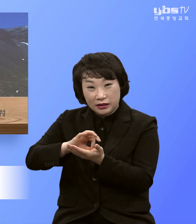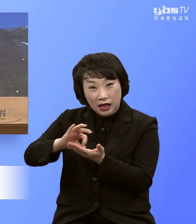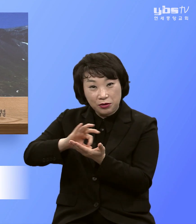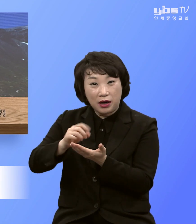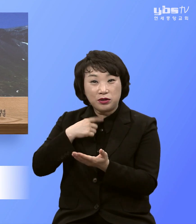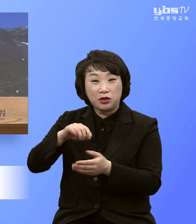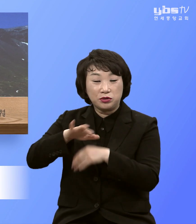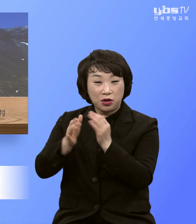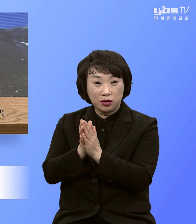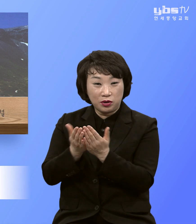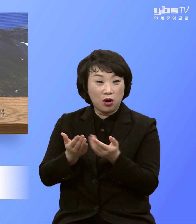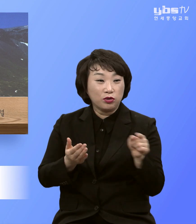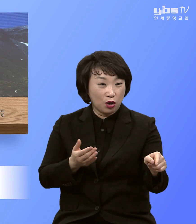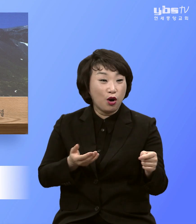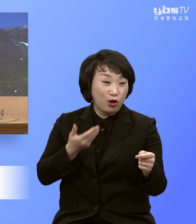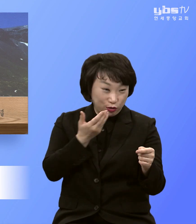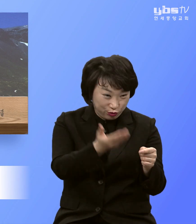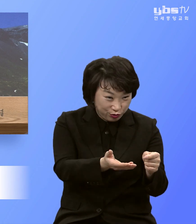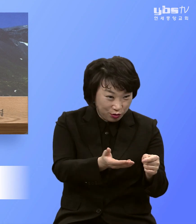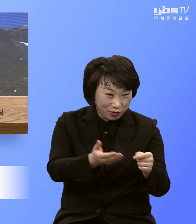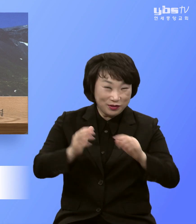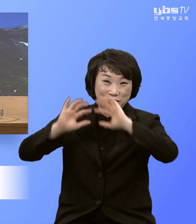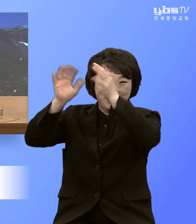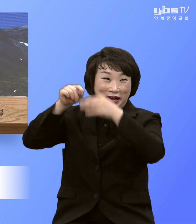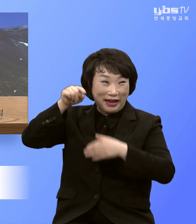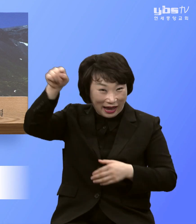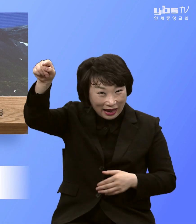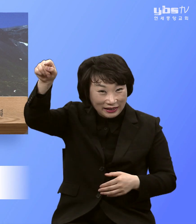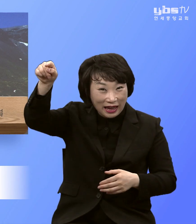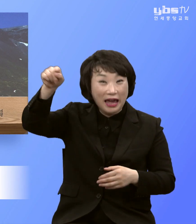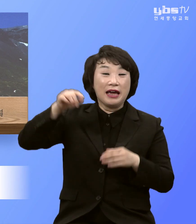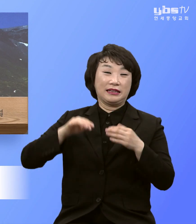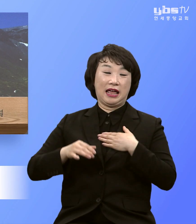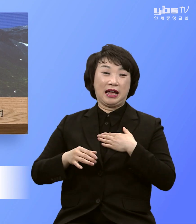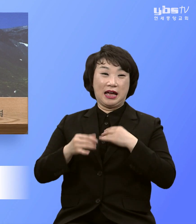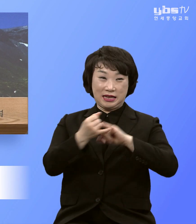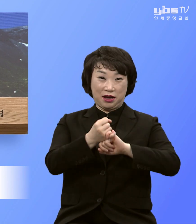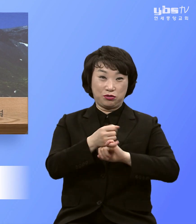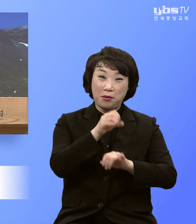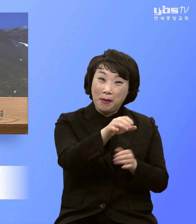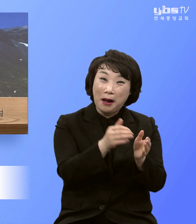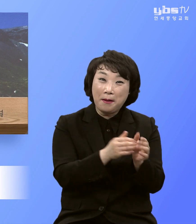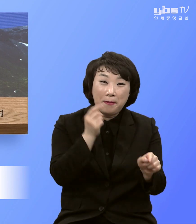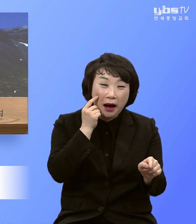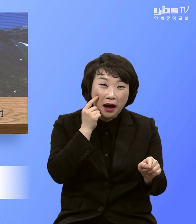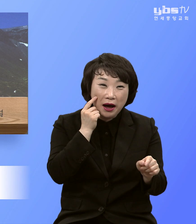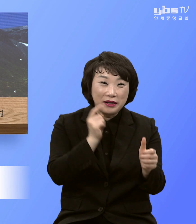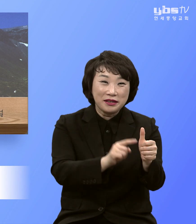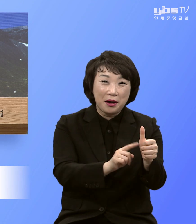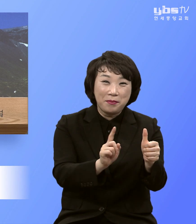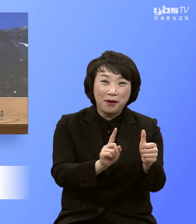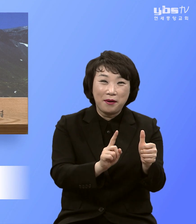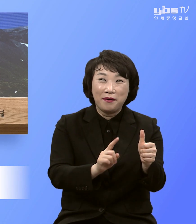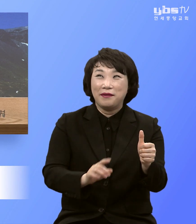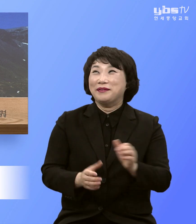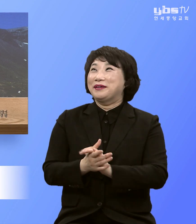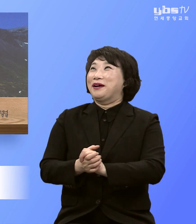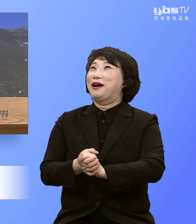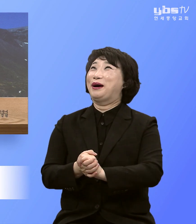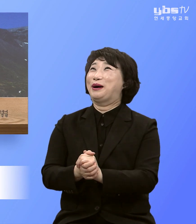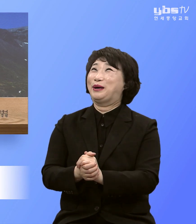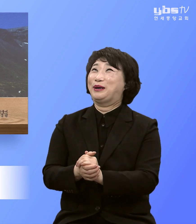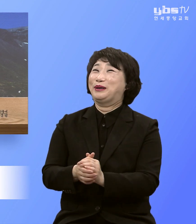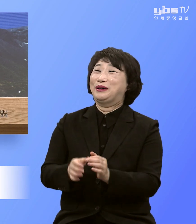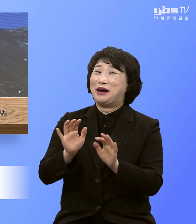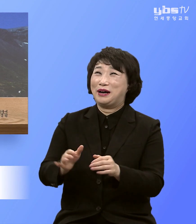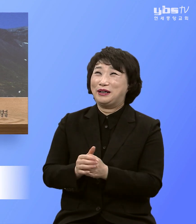너에게 주고서 천국 갈게 약속 한마디 하면 그 사람은 주님,